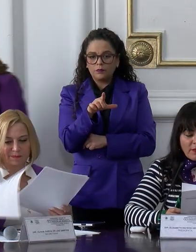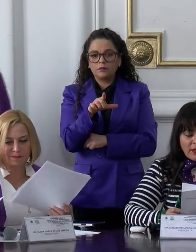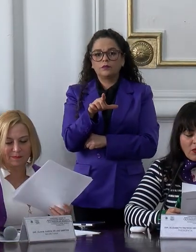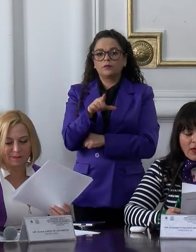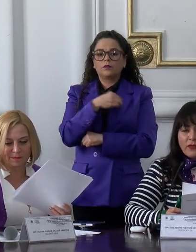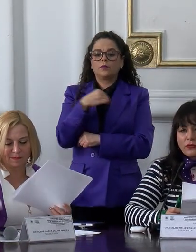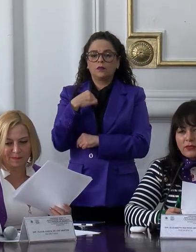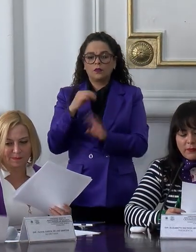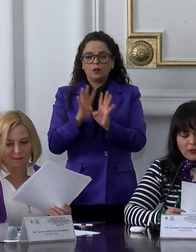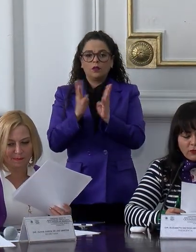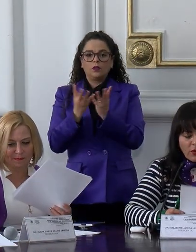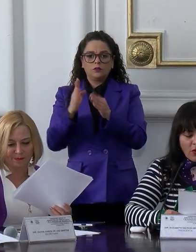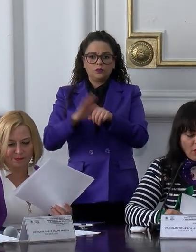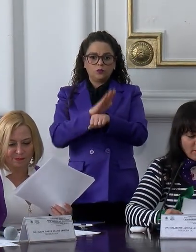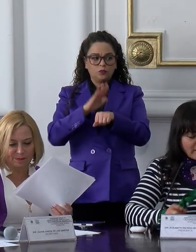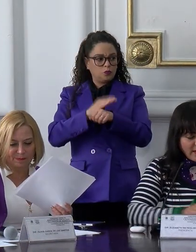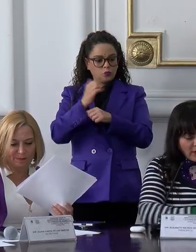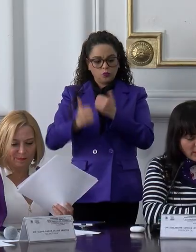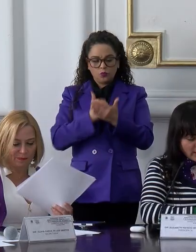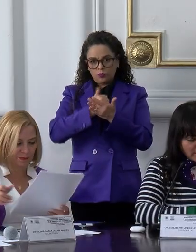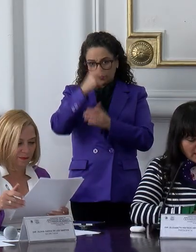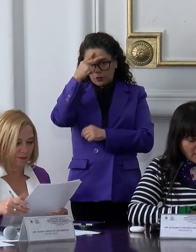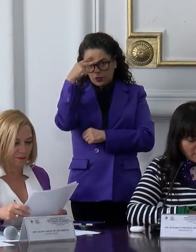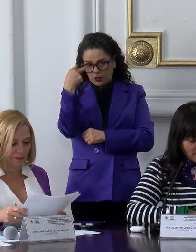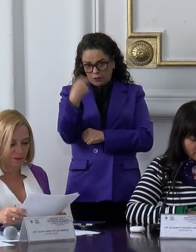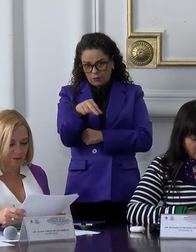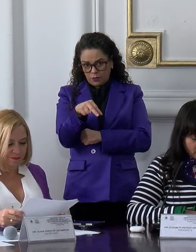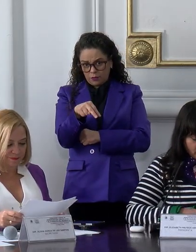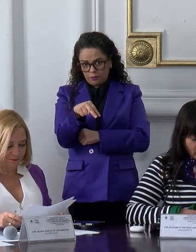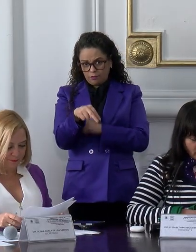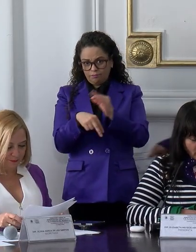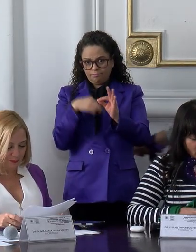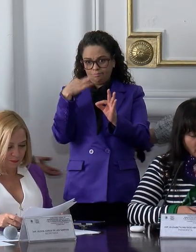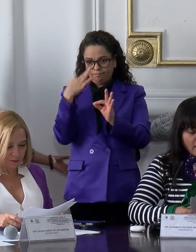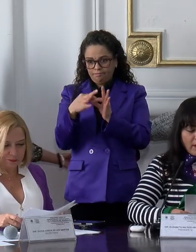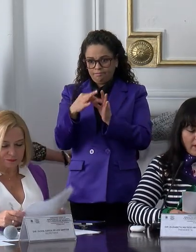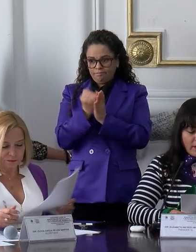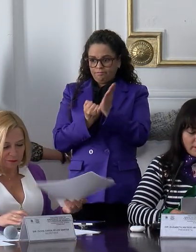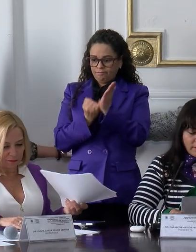Ciudad de México en sus términos. Cúmplase lo determinado.